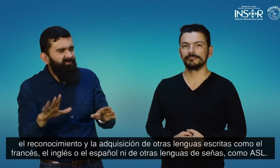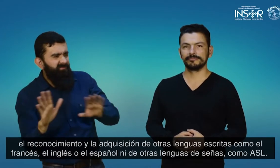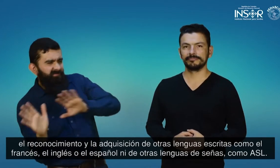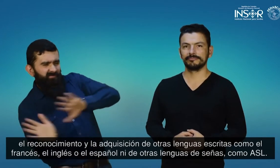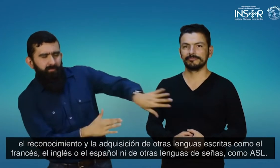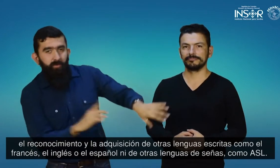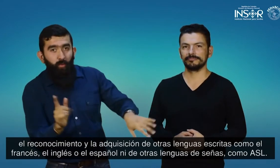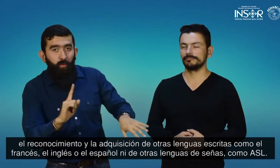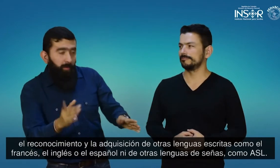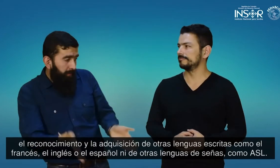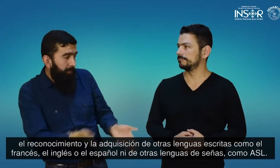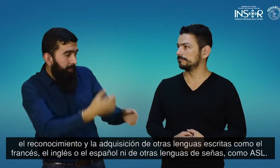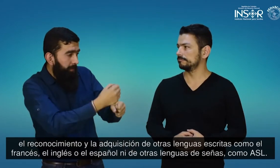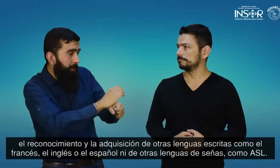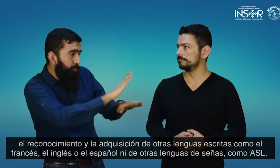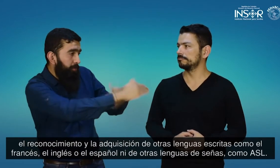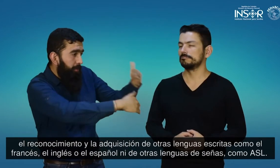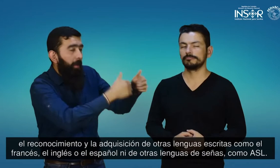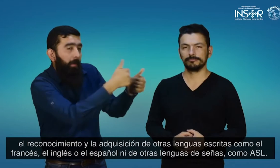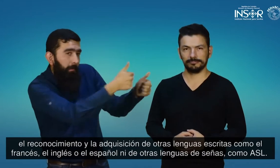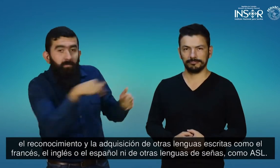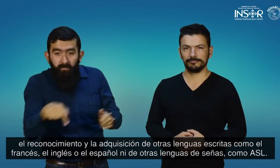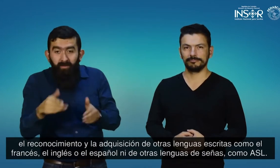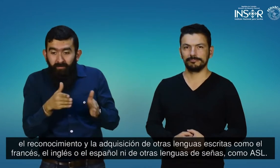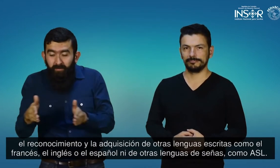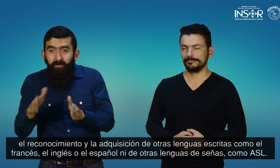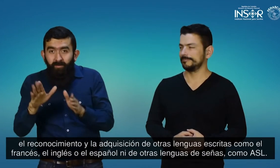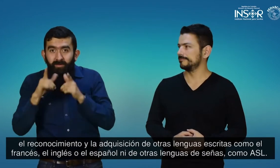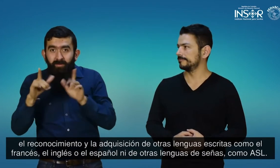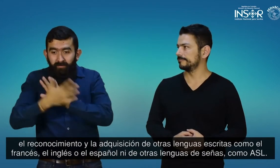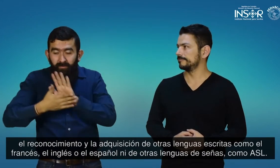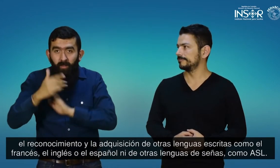ni de otras lenguas de señas, como la ASL.